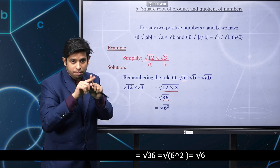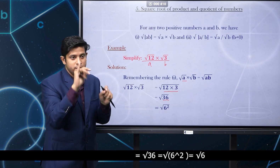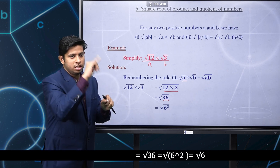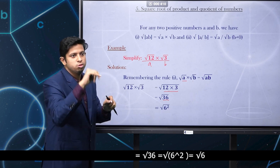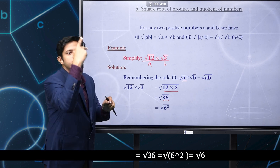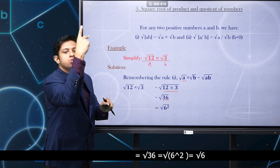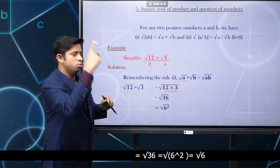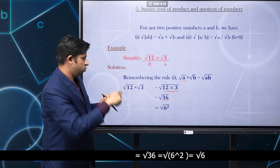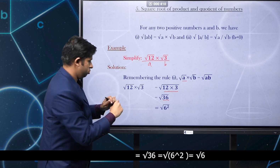6.